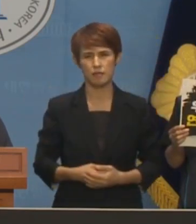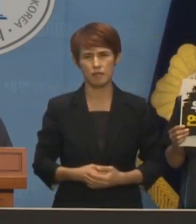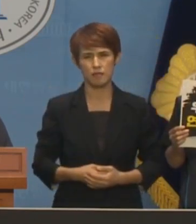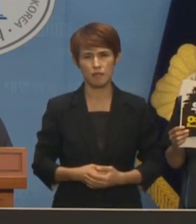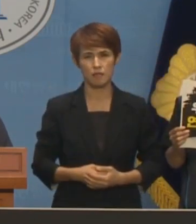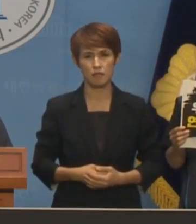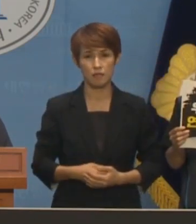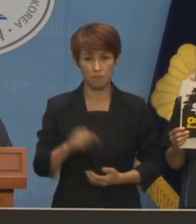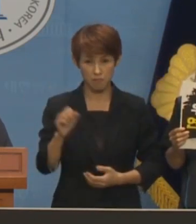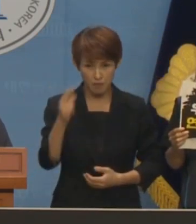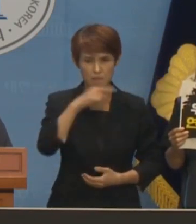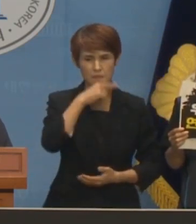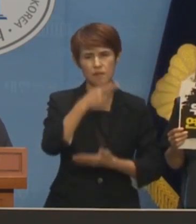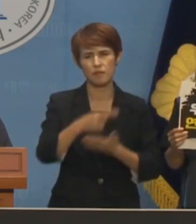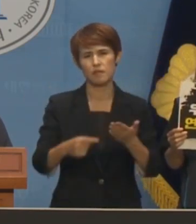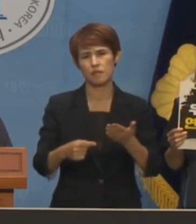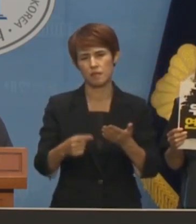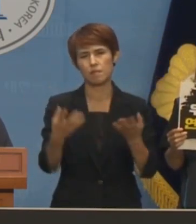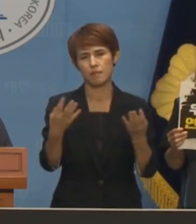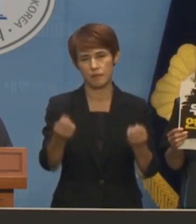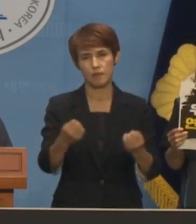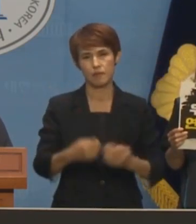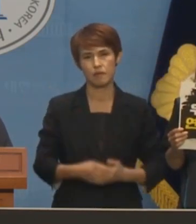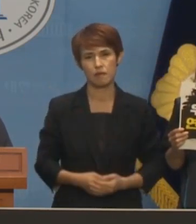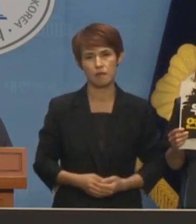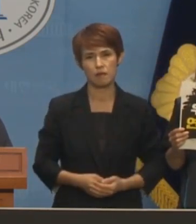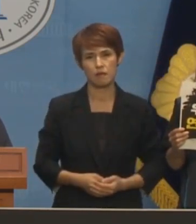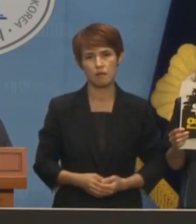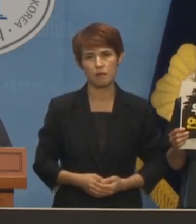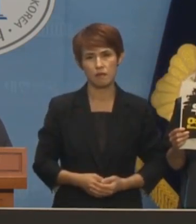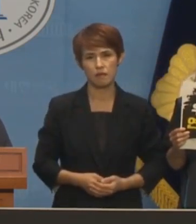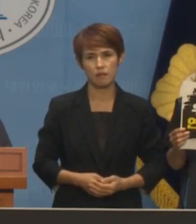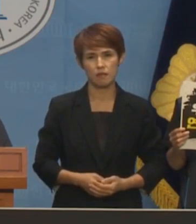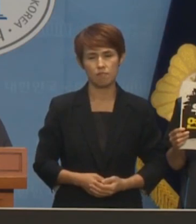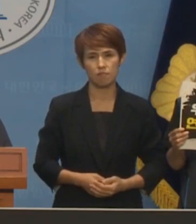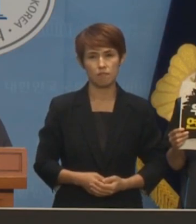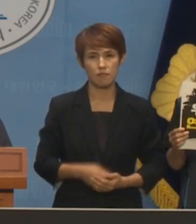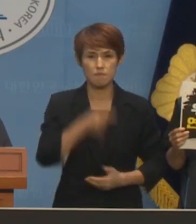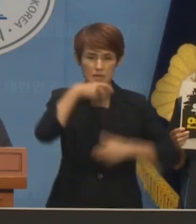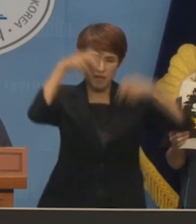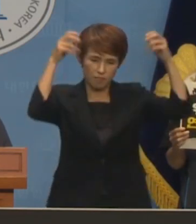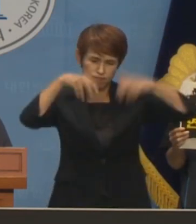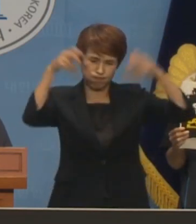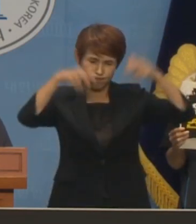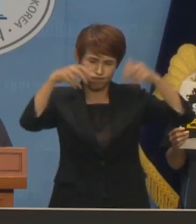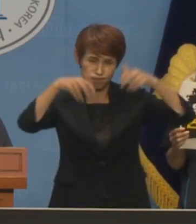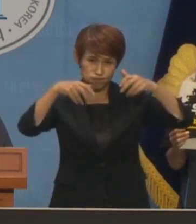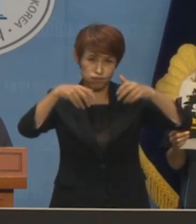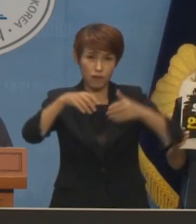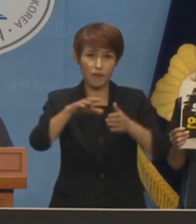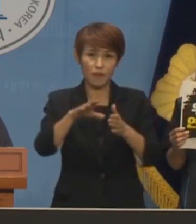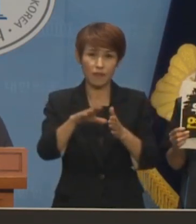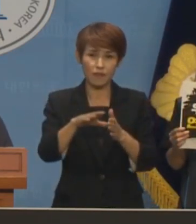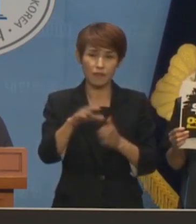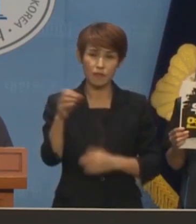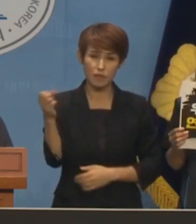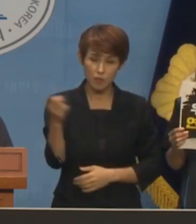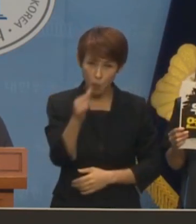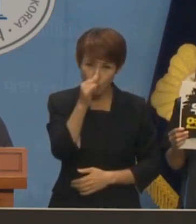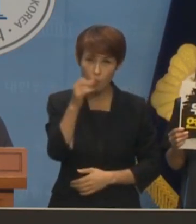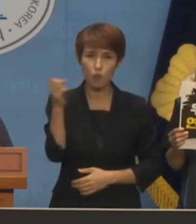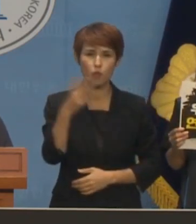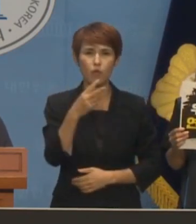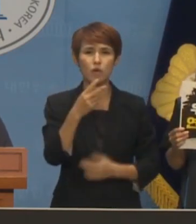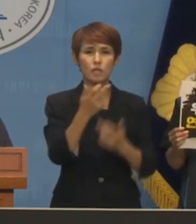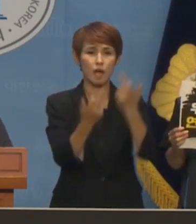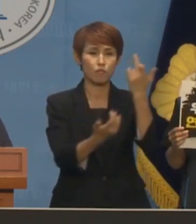많은 피해가 발생하고 있습니다 재난의 시대입니다 집중 호우 산불과 같은 재난에서 사람이